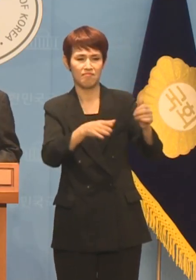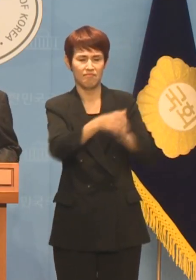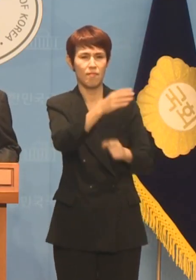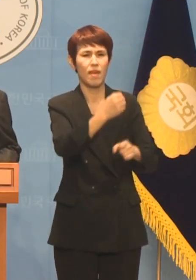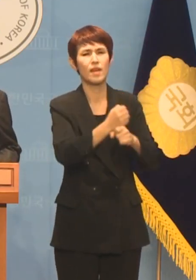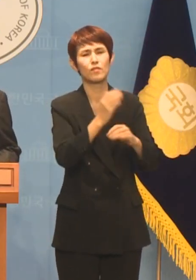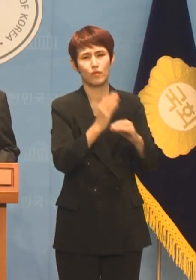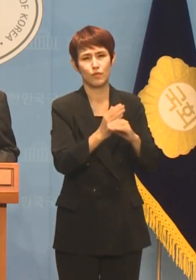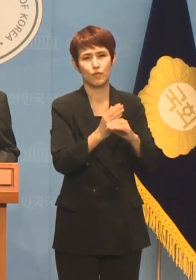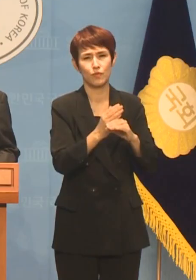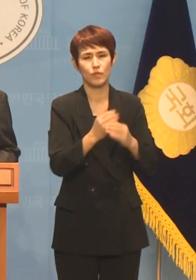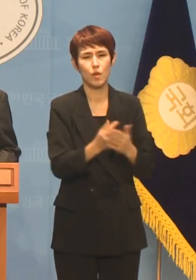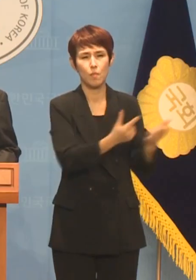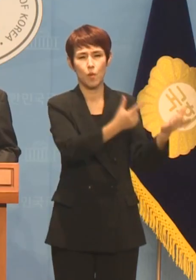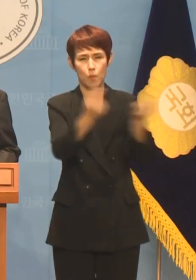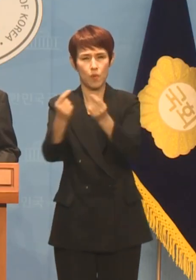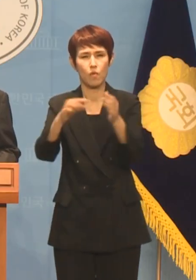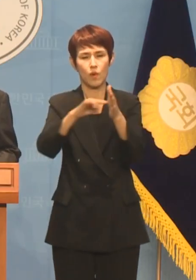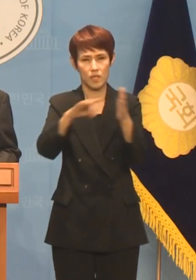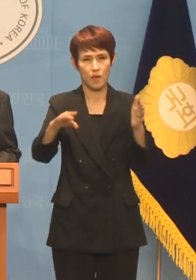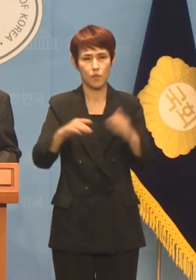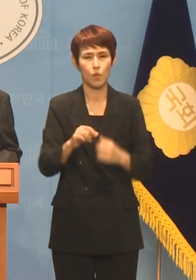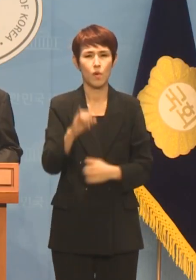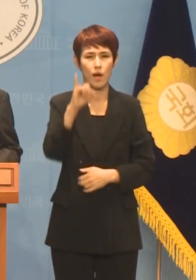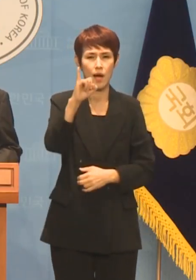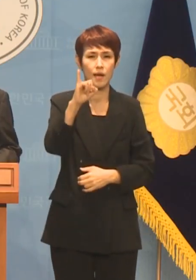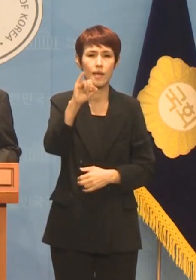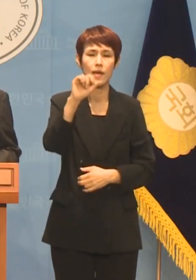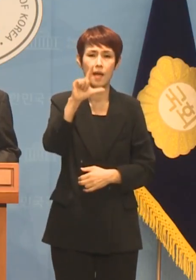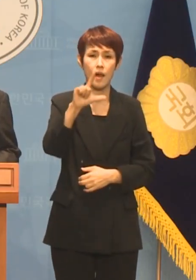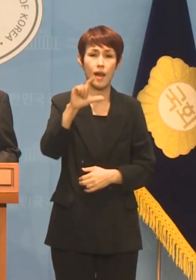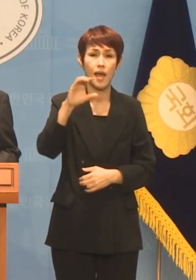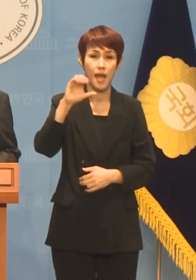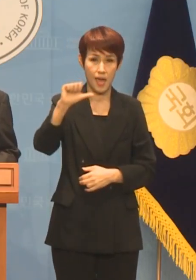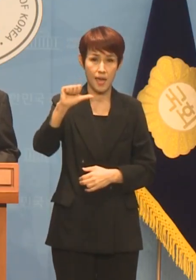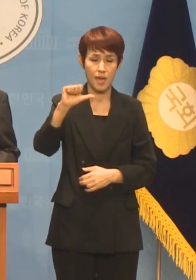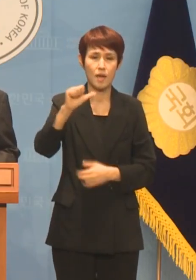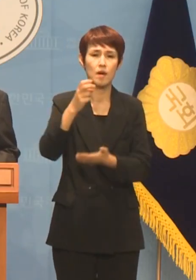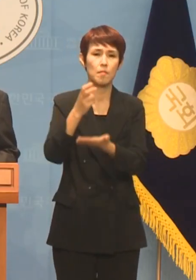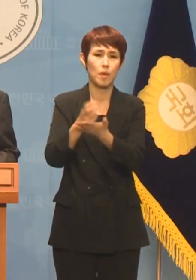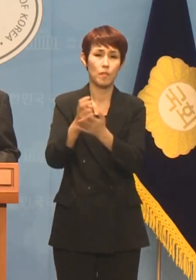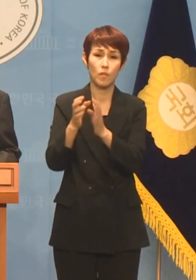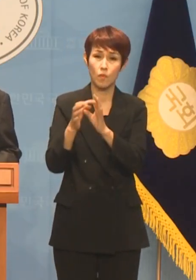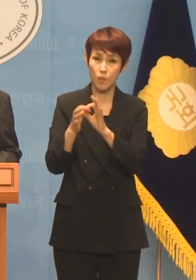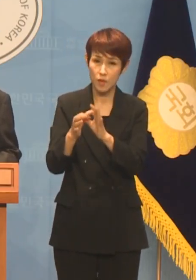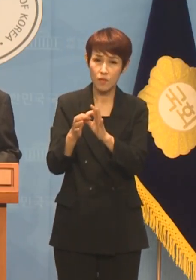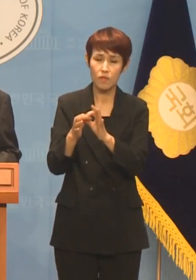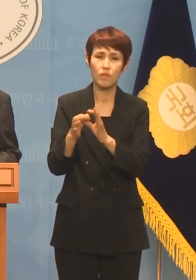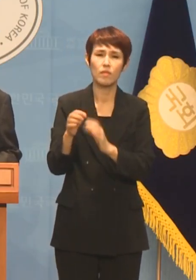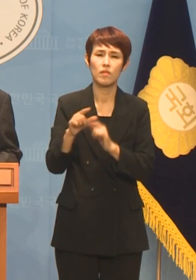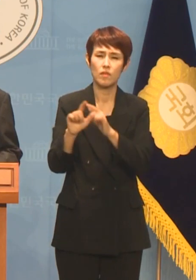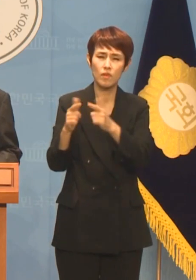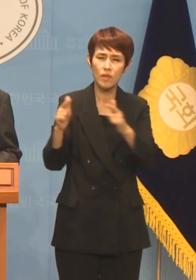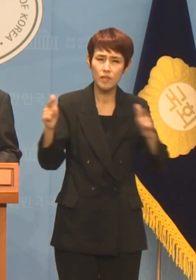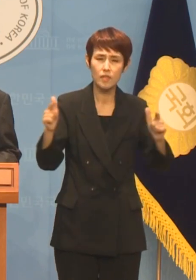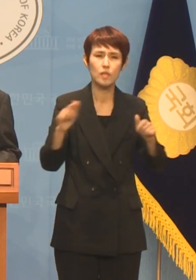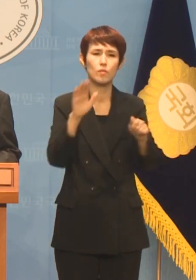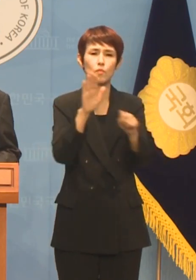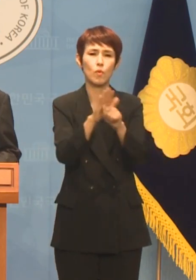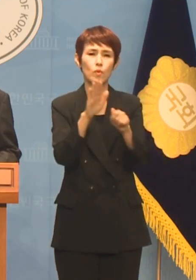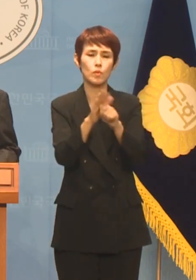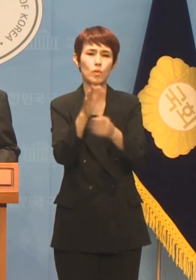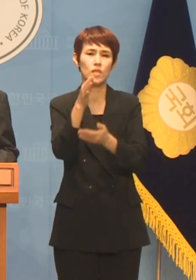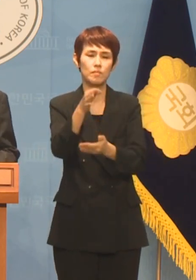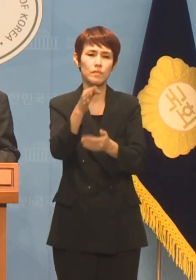가운데 보편 관세나 ILA, 칩스 법안 등으로 기인되는 각종 보조금 혜택